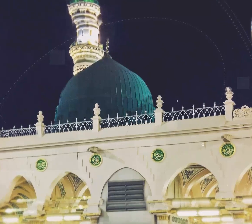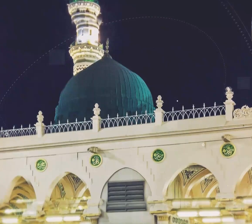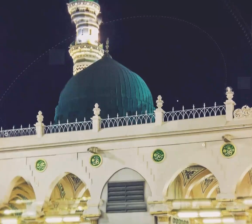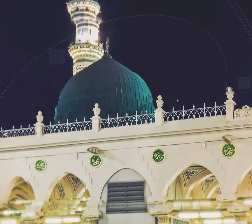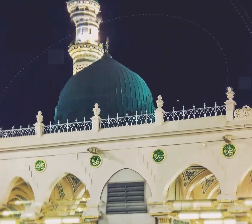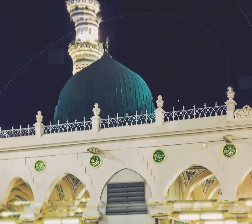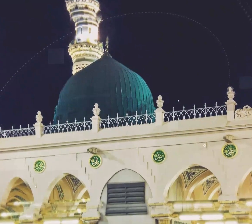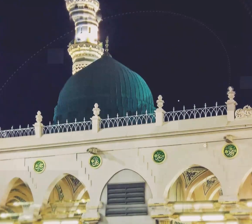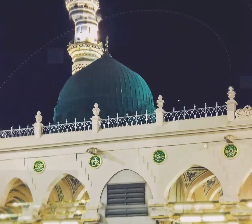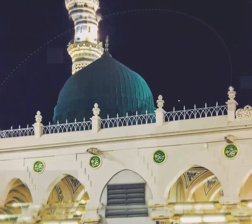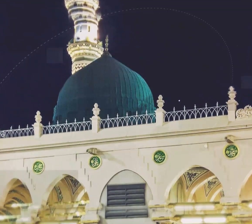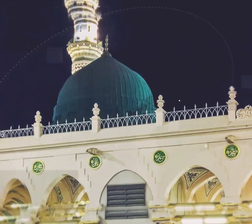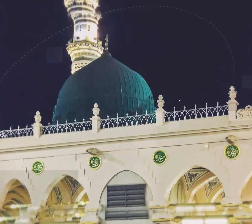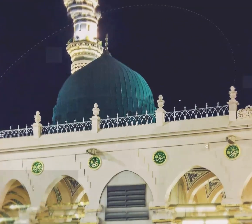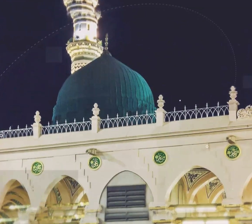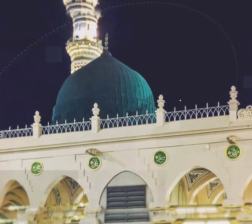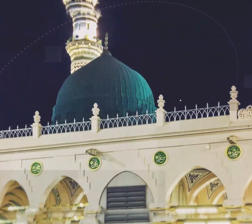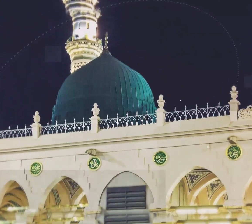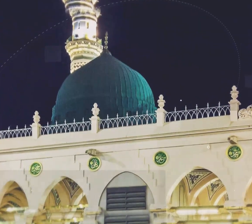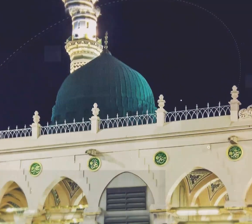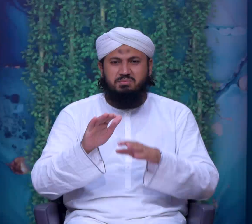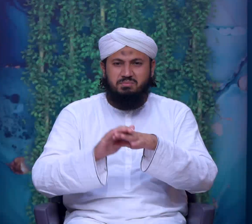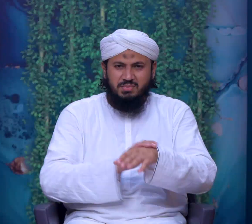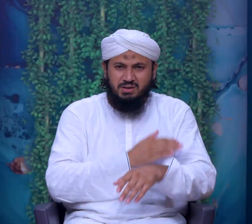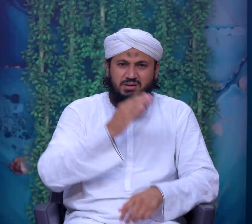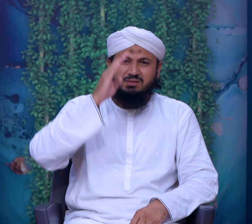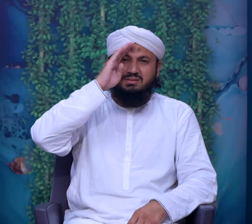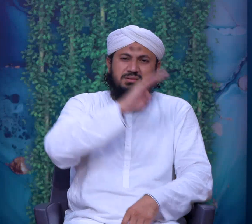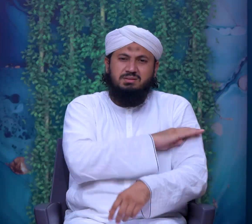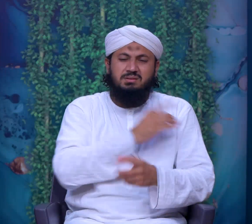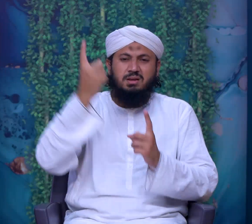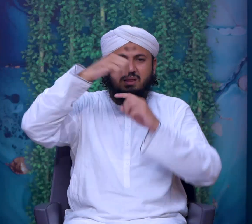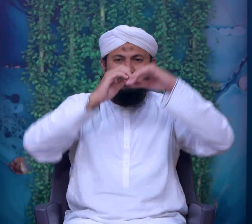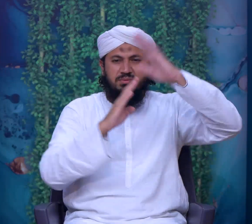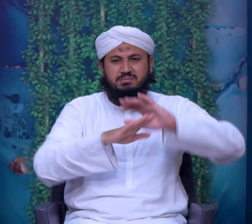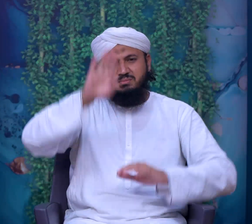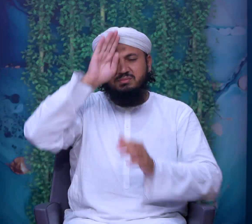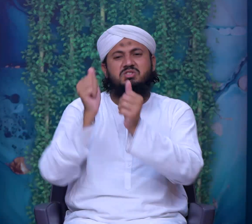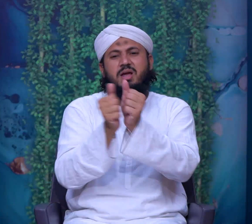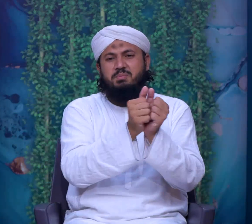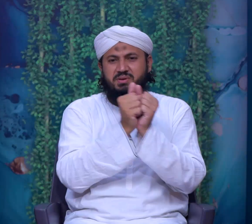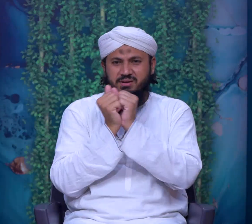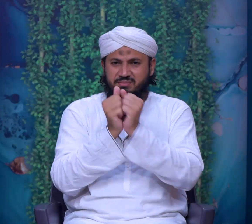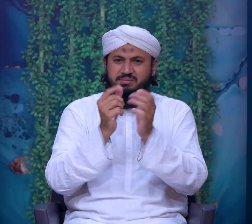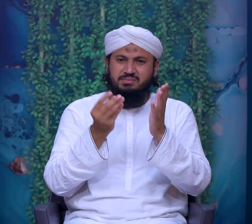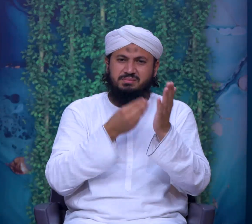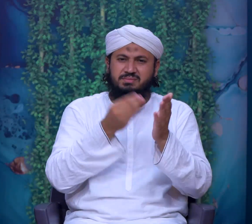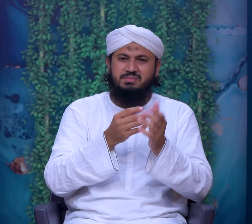اللہ علی محمد صلی اللہ علیہ وسلم۔ حضرت ہند بن ابی حالہ رضی اللہ عنہ کا بیان ہے کہ نبی پاک صلی اللہ